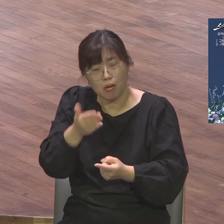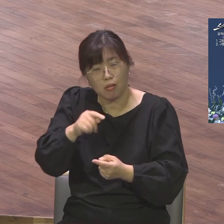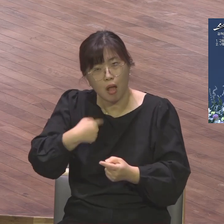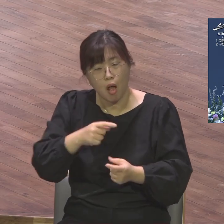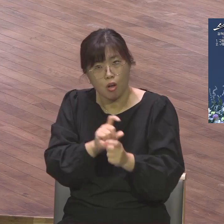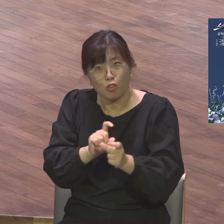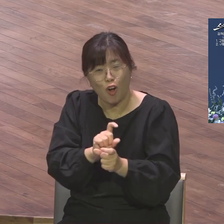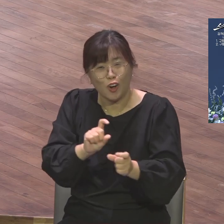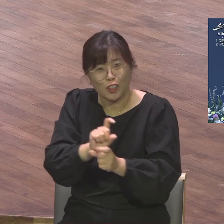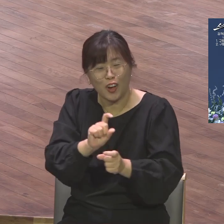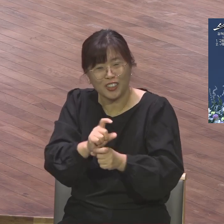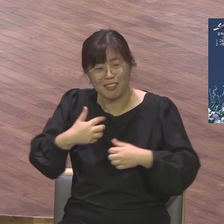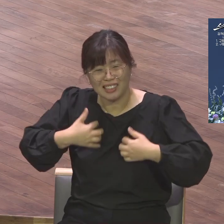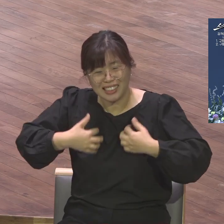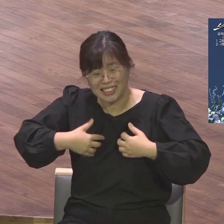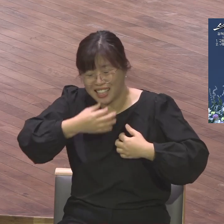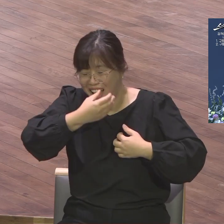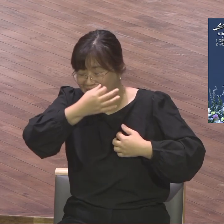신앙생활이에요.